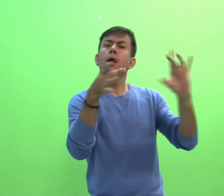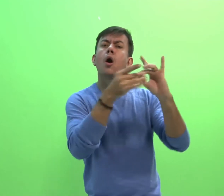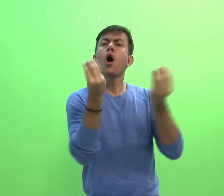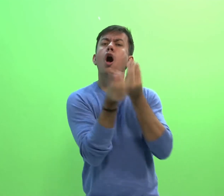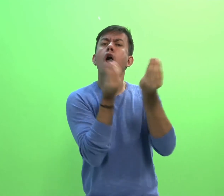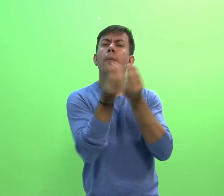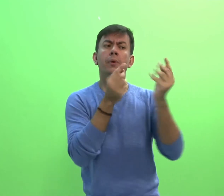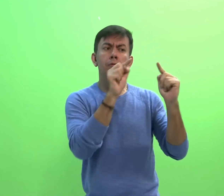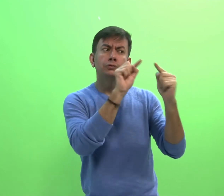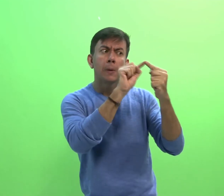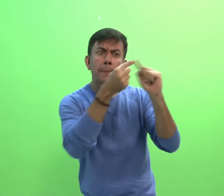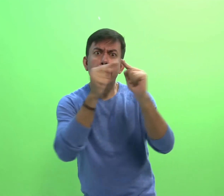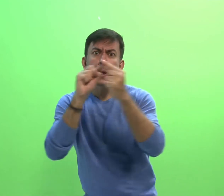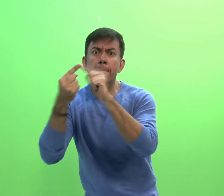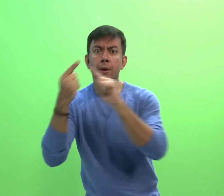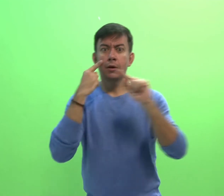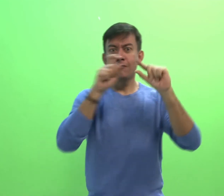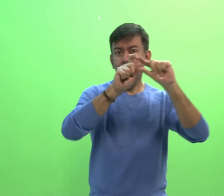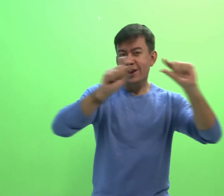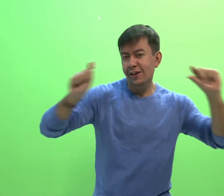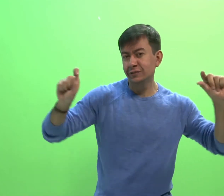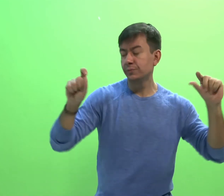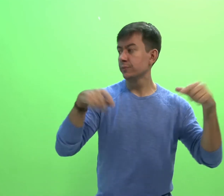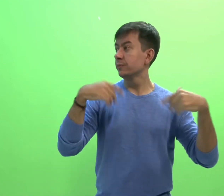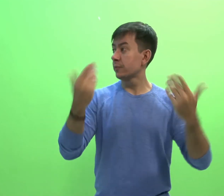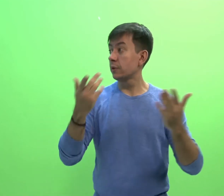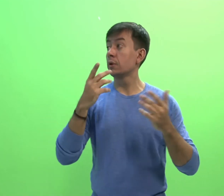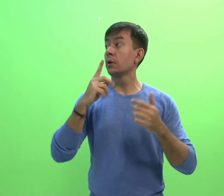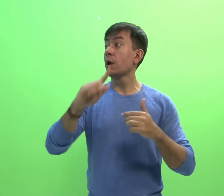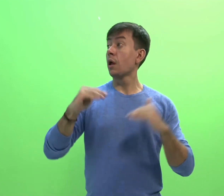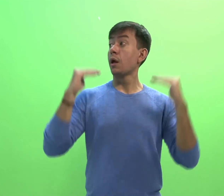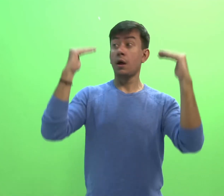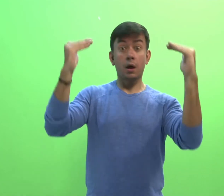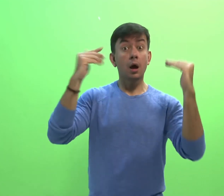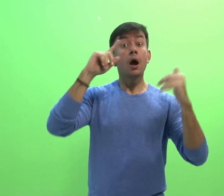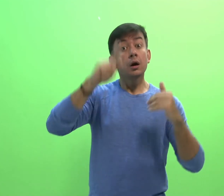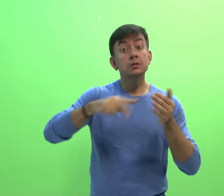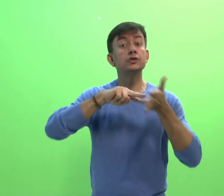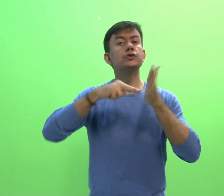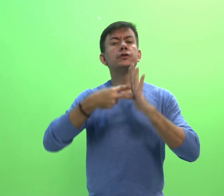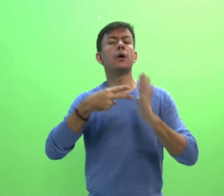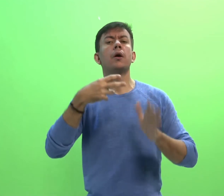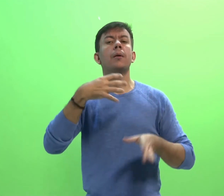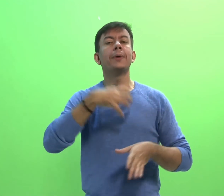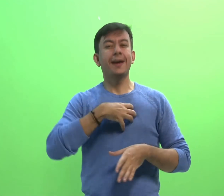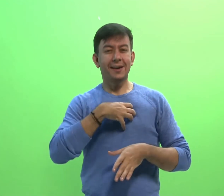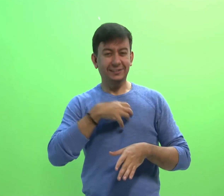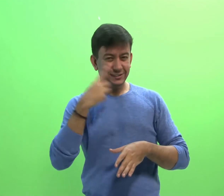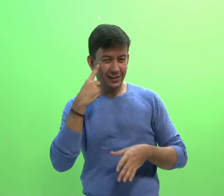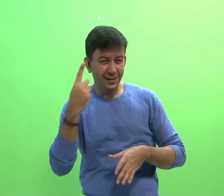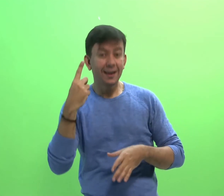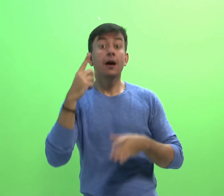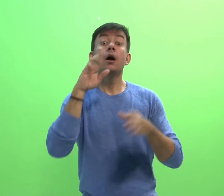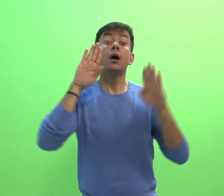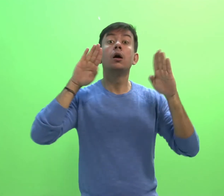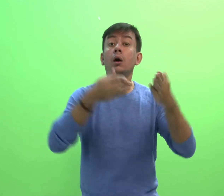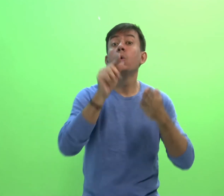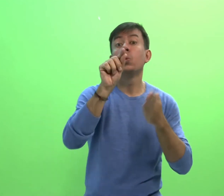Então, como estruturar essa sentença com coesão e coerência? Depois teremos a semântica.